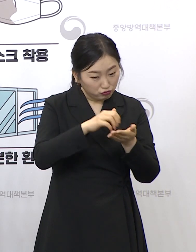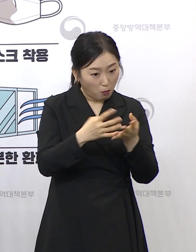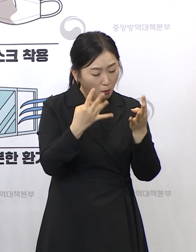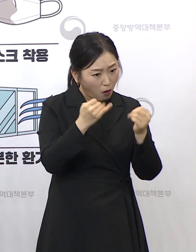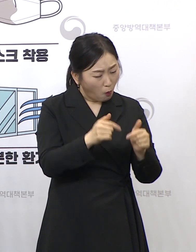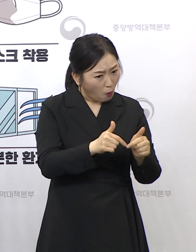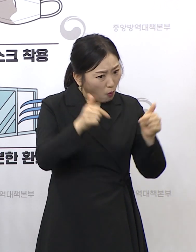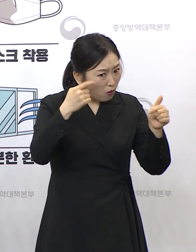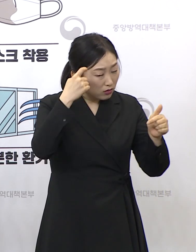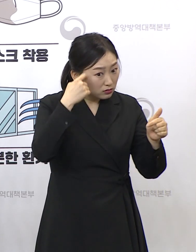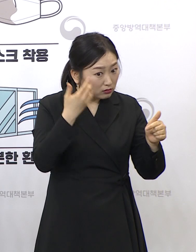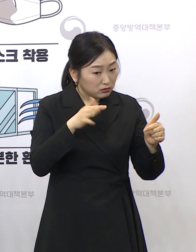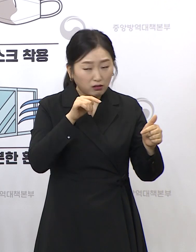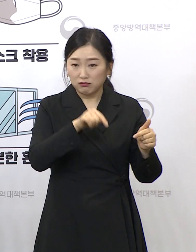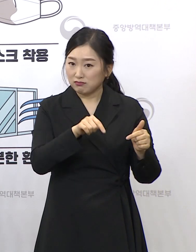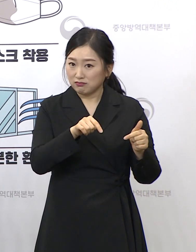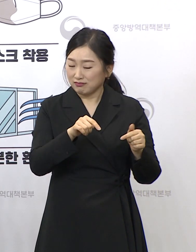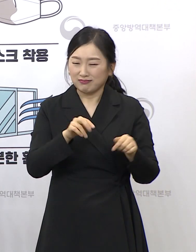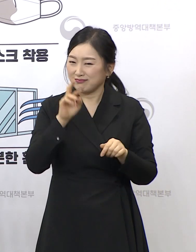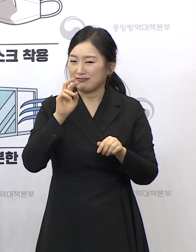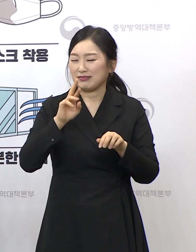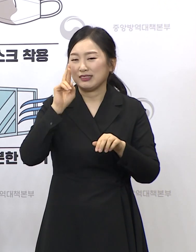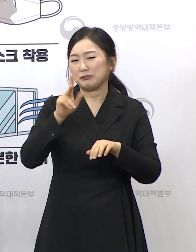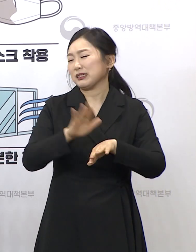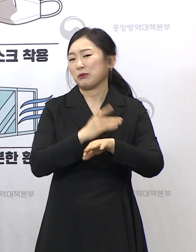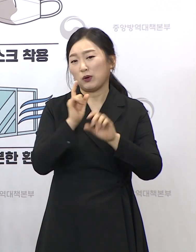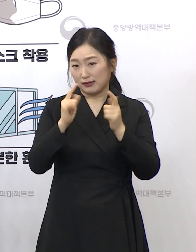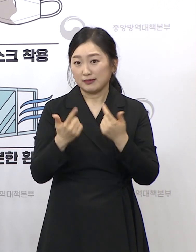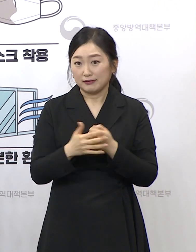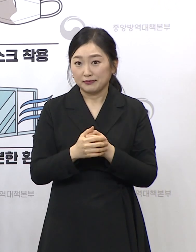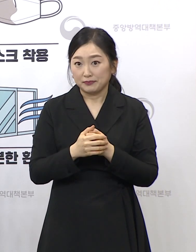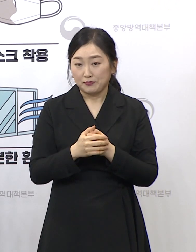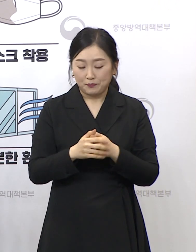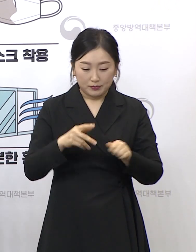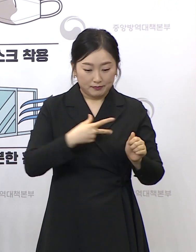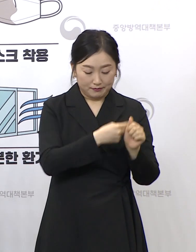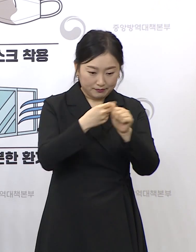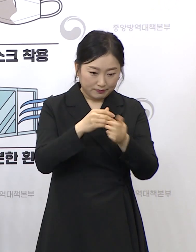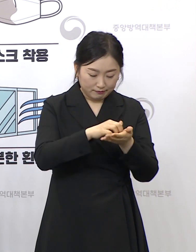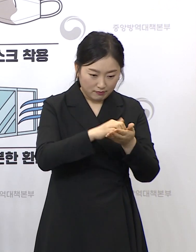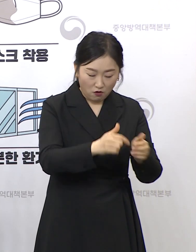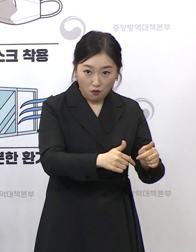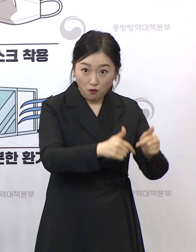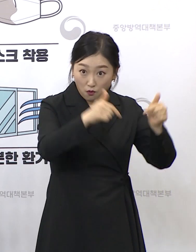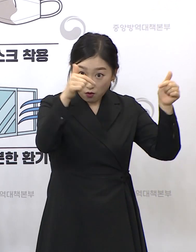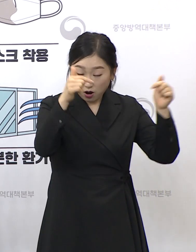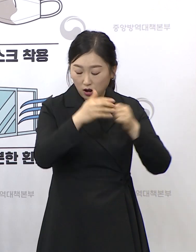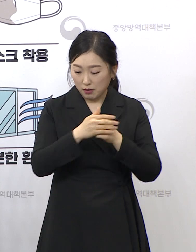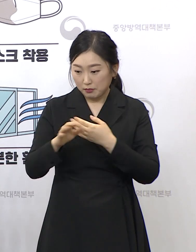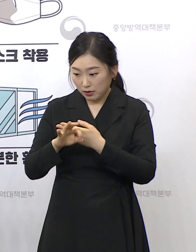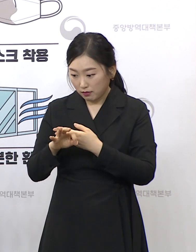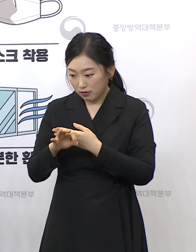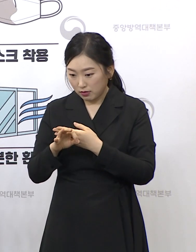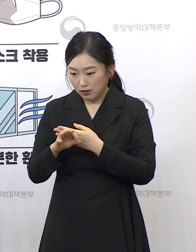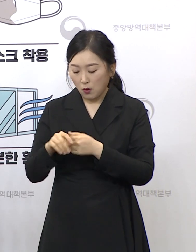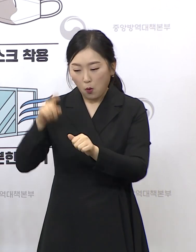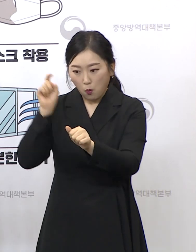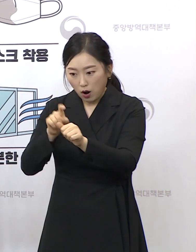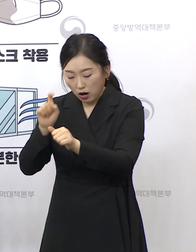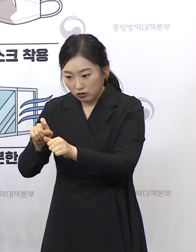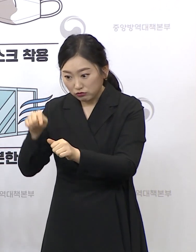아닙니다. 백신 접종이 증가할수록 그에 비례하여 확진자 중에서 접종자의 비율도